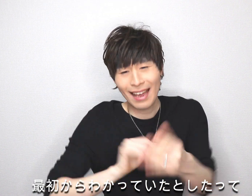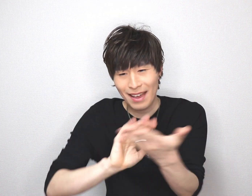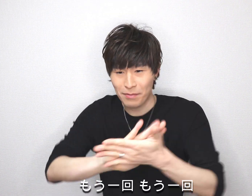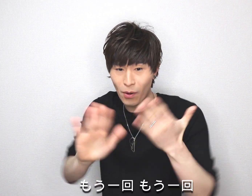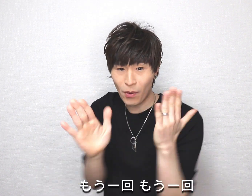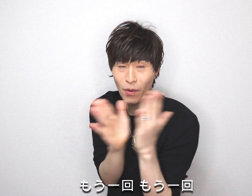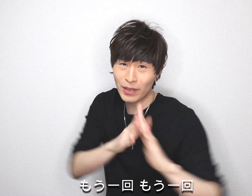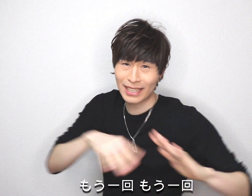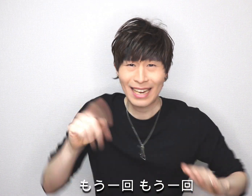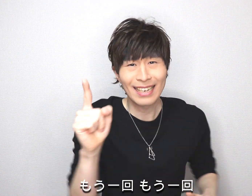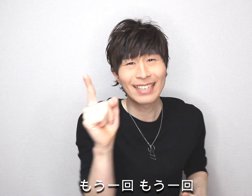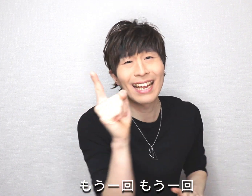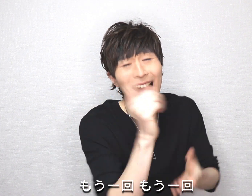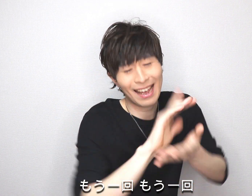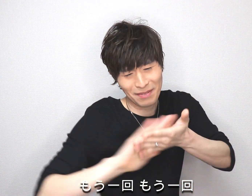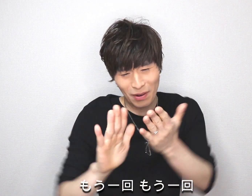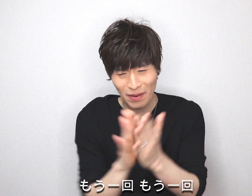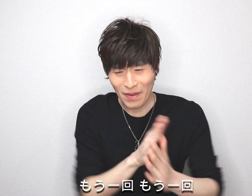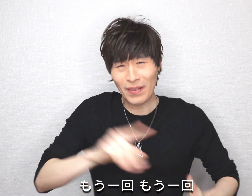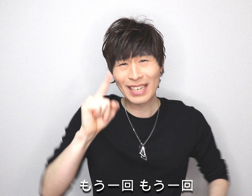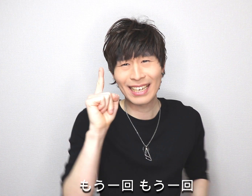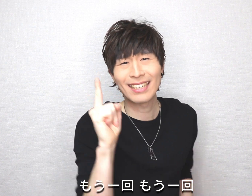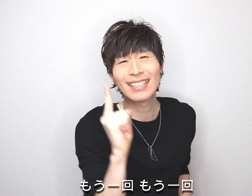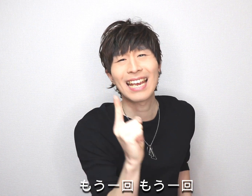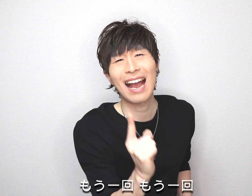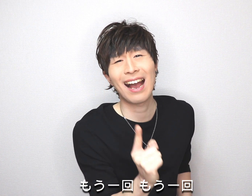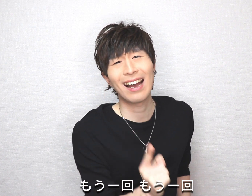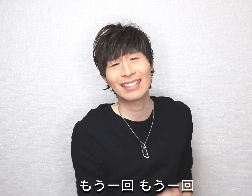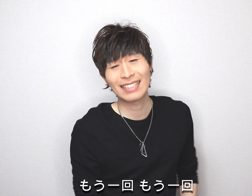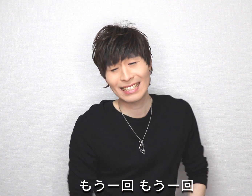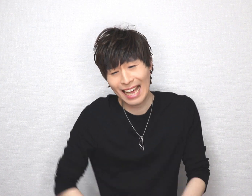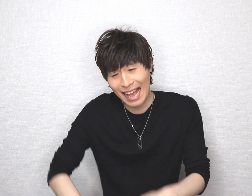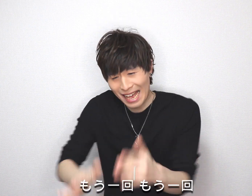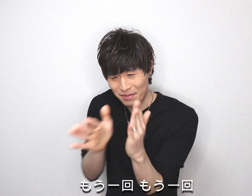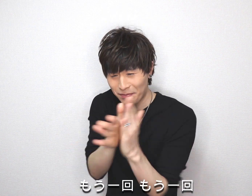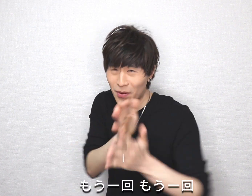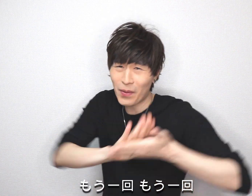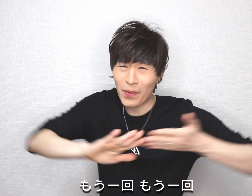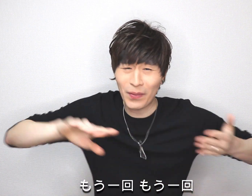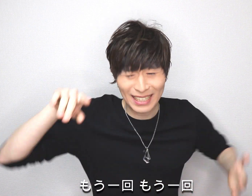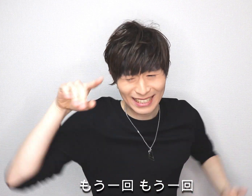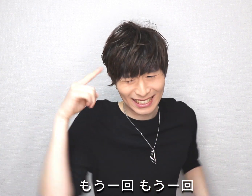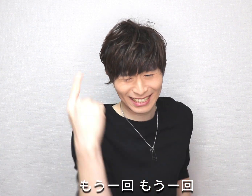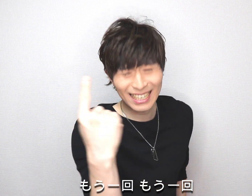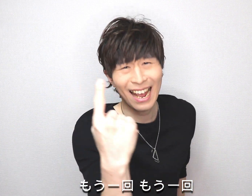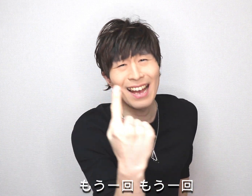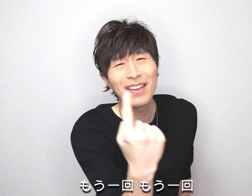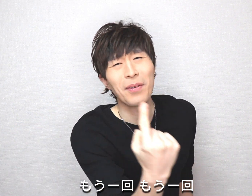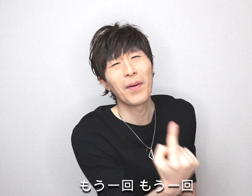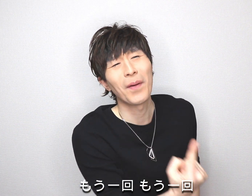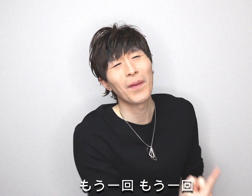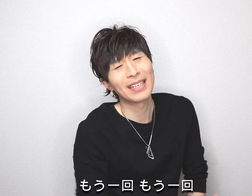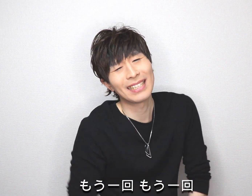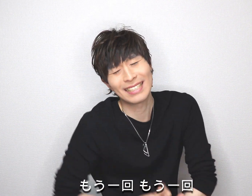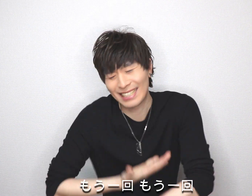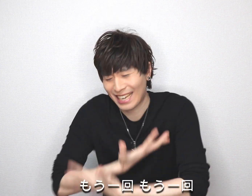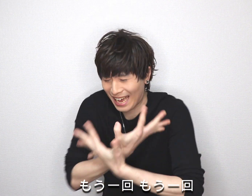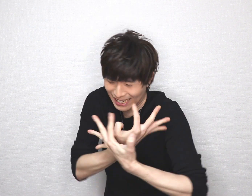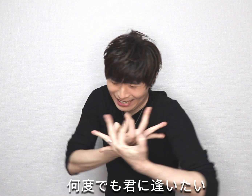、もう一回もう一回もう一回もう一回、